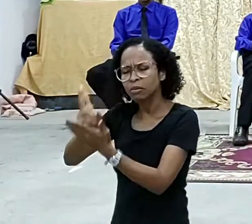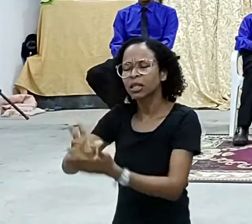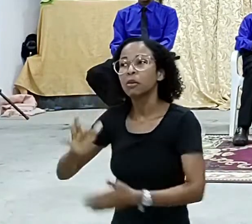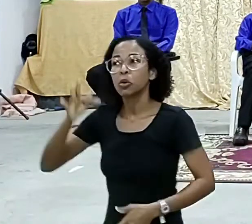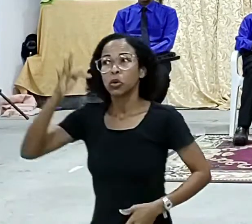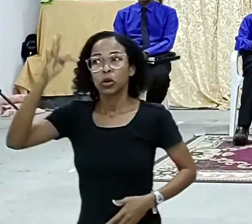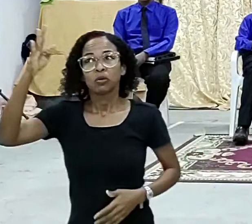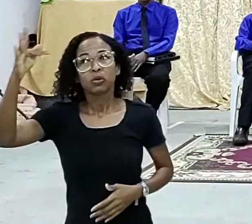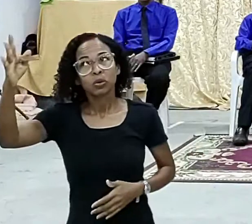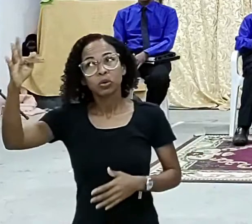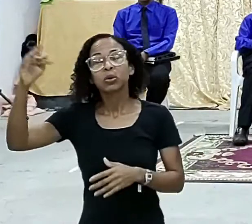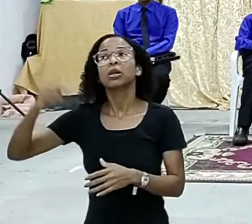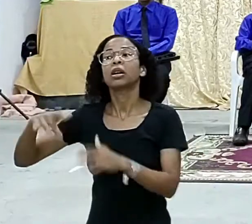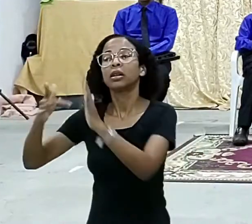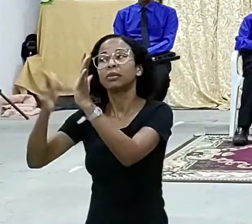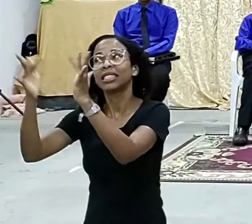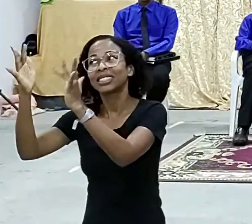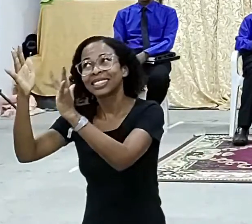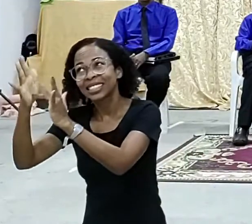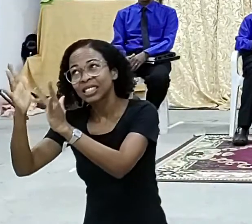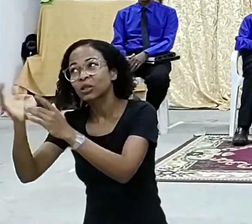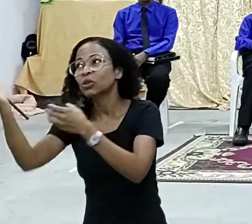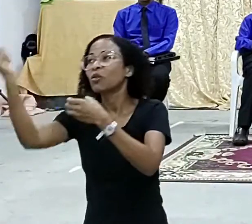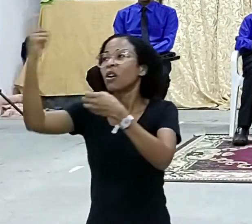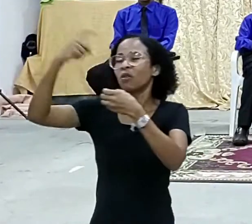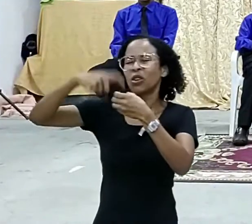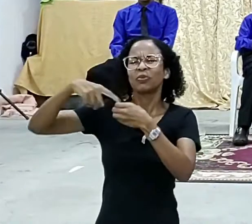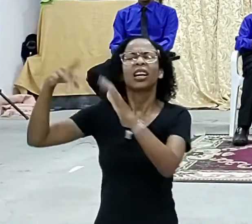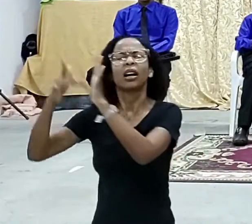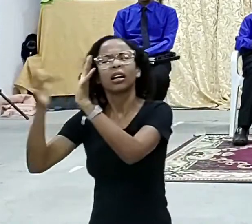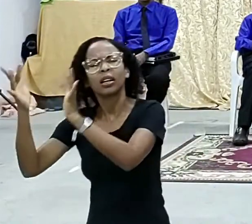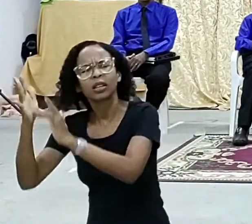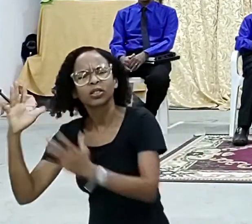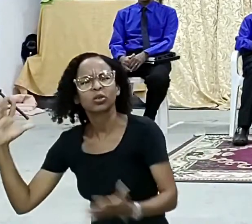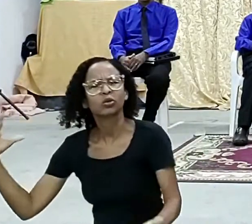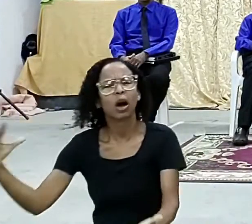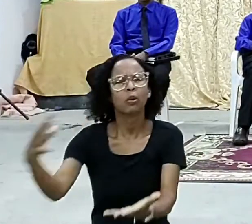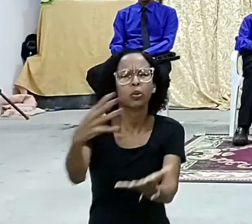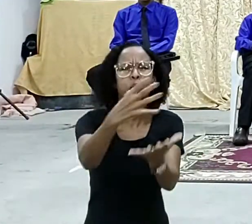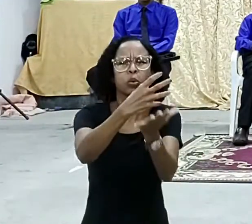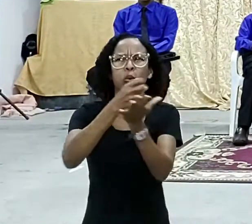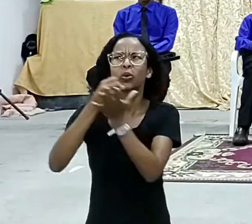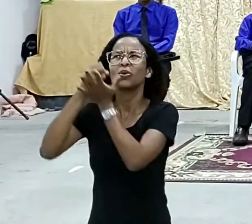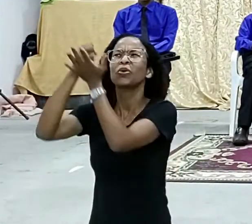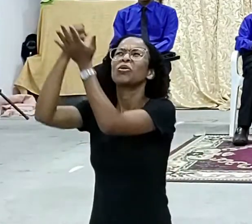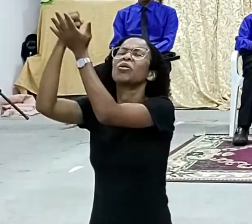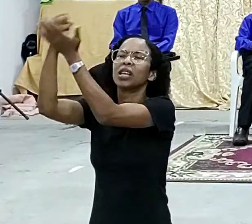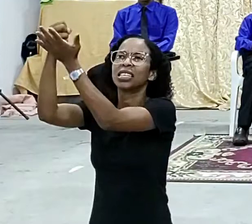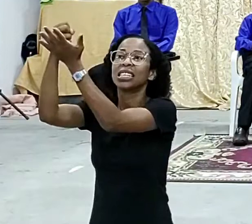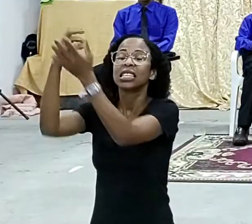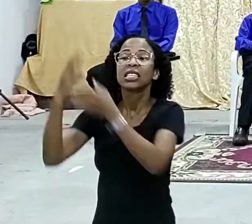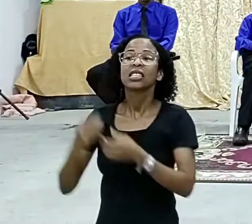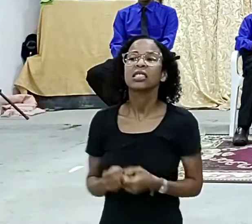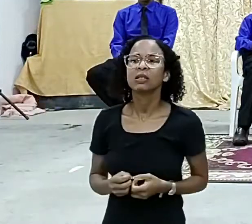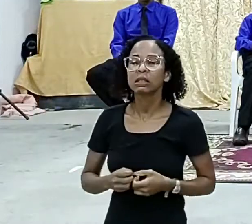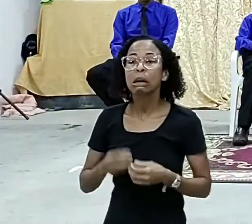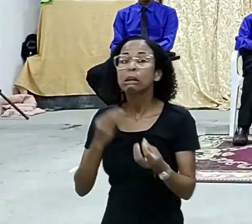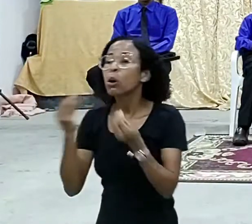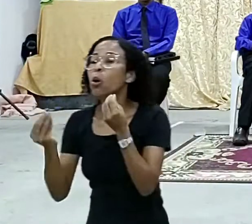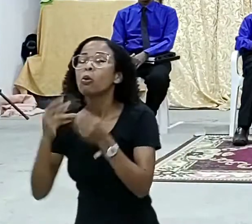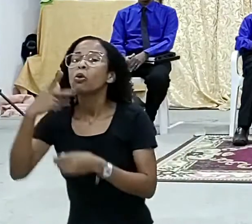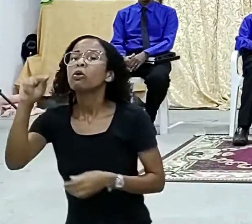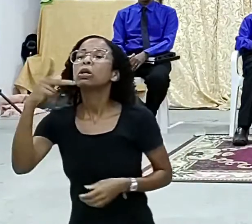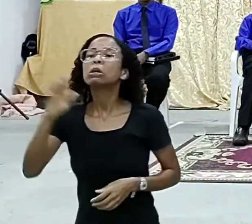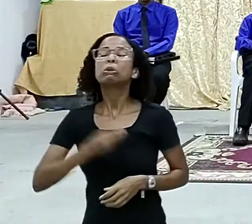vai voltar. Um dia o Senhor ele voltará para buscar a tua igreja. E quantos ele vão